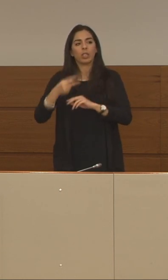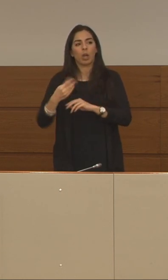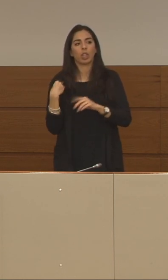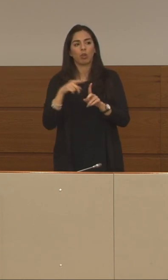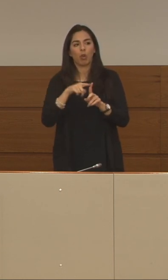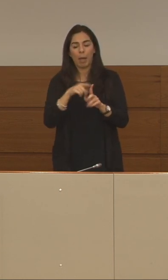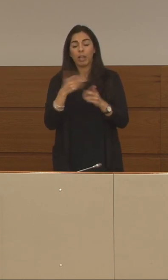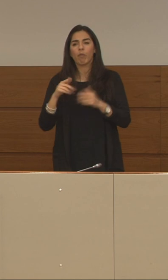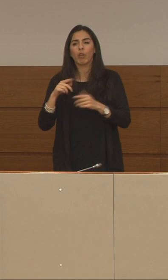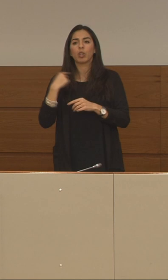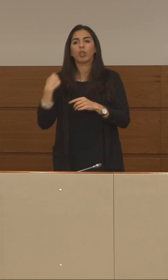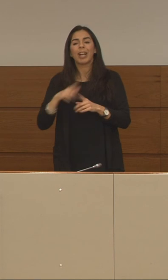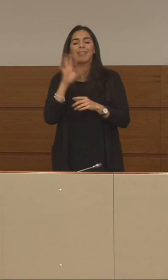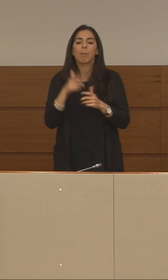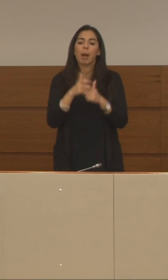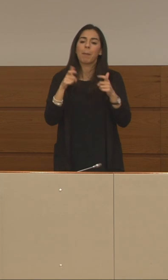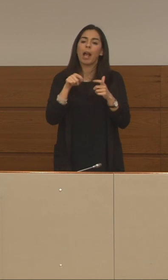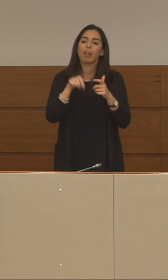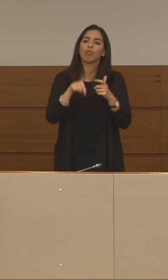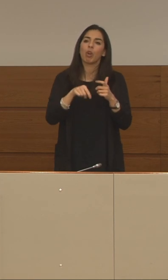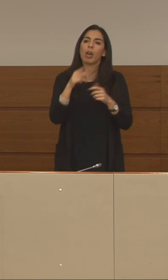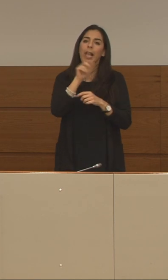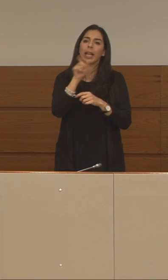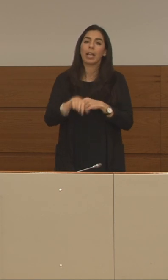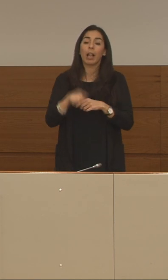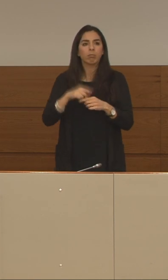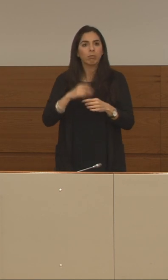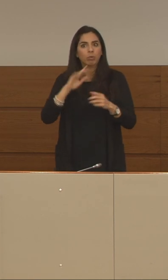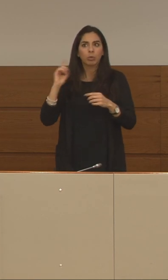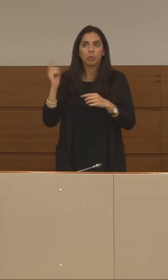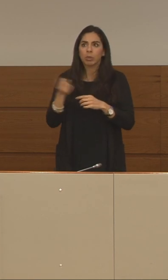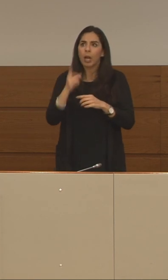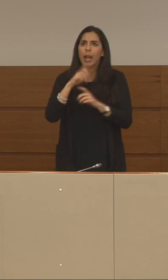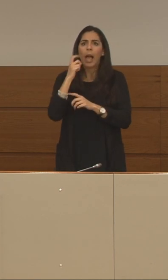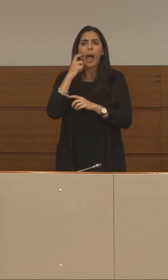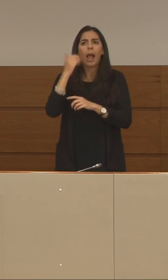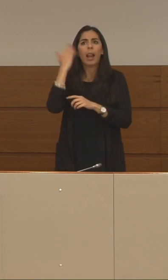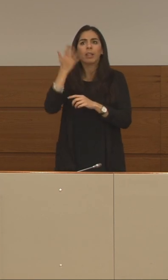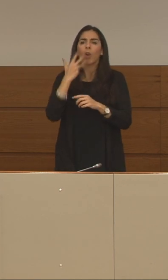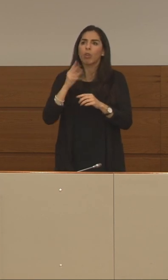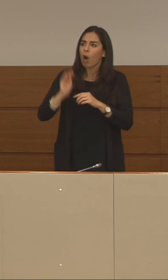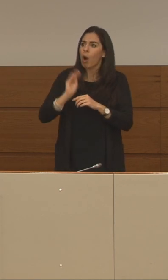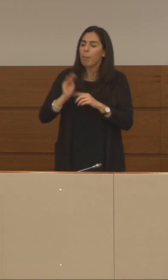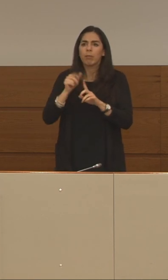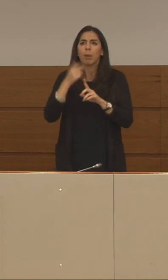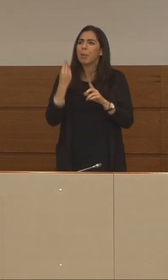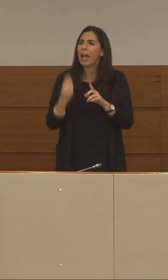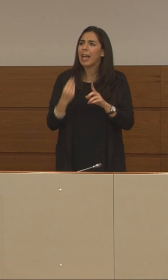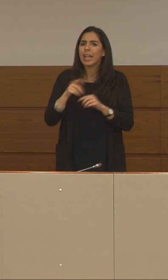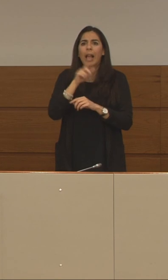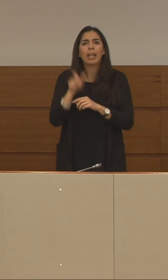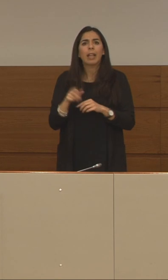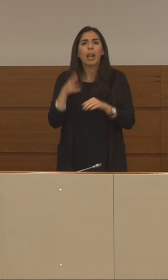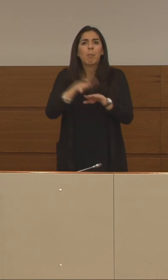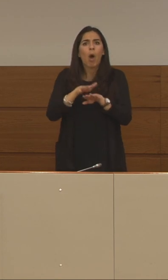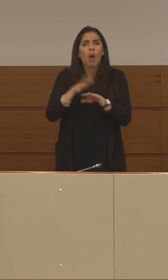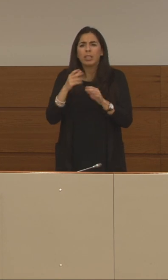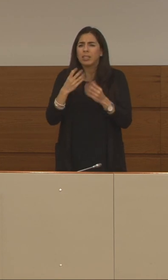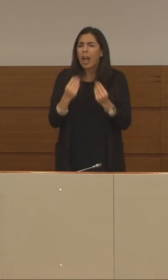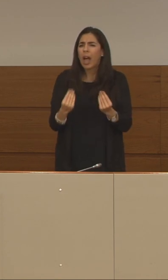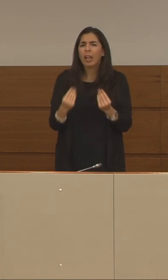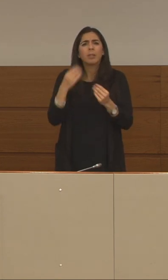in cina questo ha fatto un po scalpore non molti domandano anche all'estero ne vogliono sapere di più come mai l'italia ha un tasso di letalità così